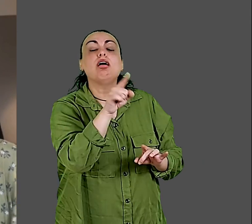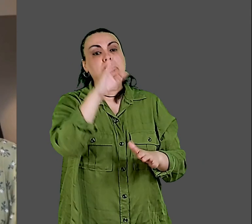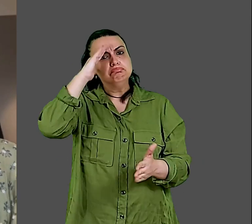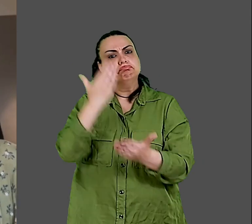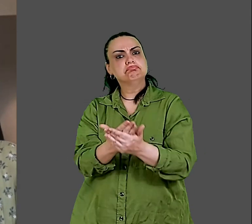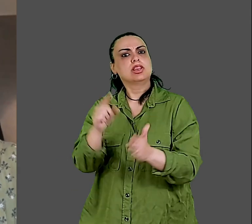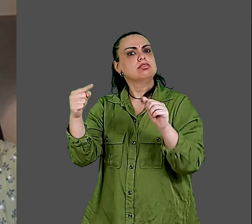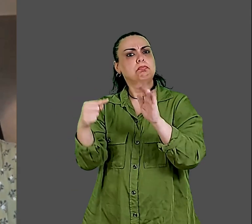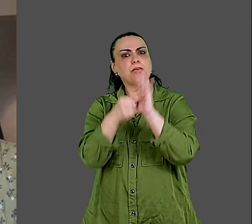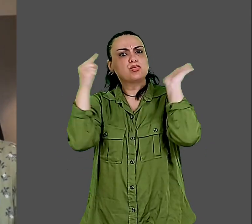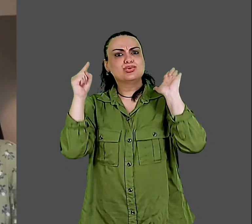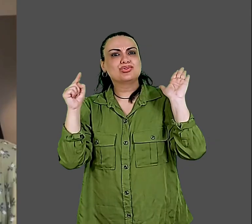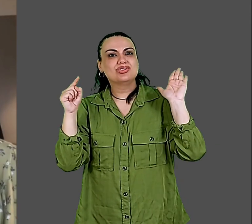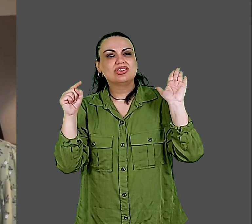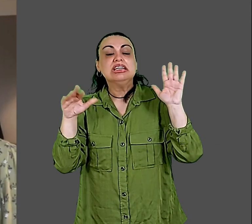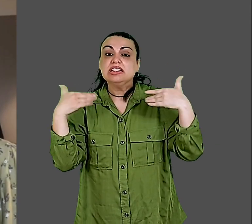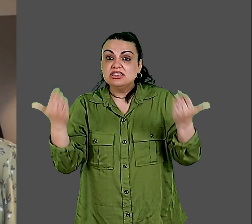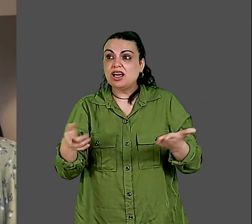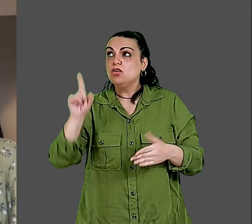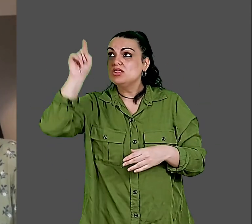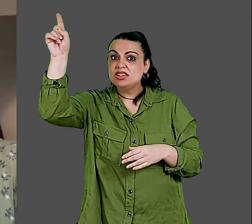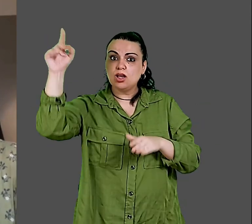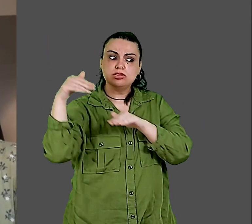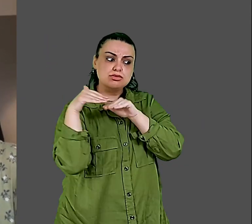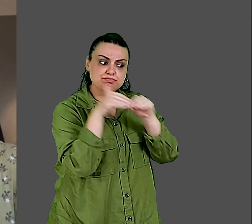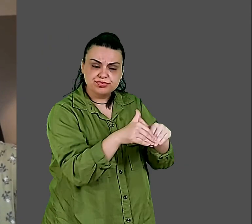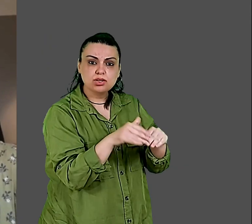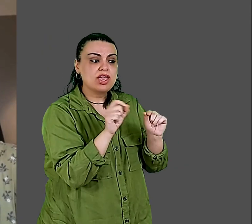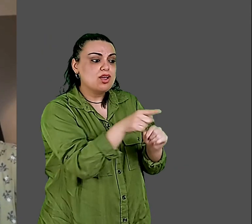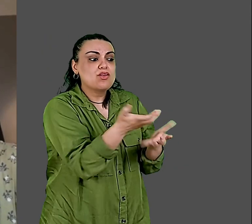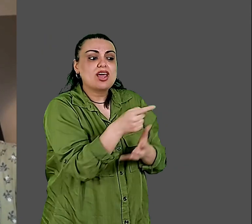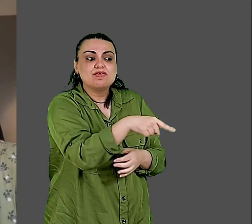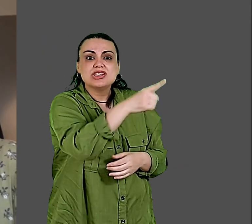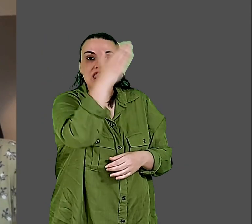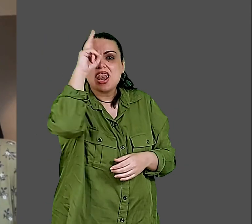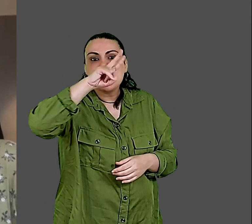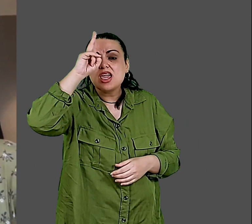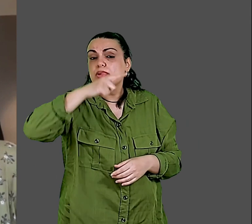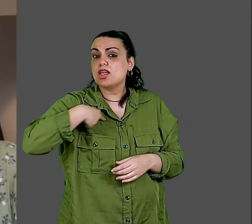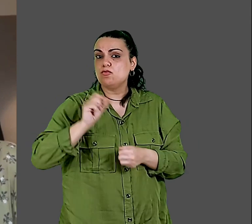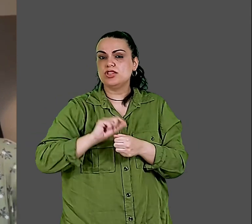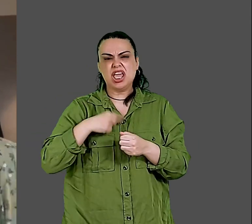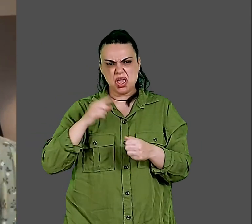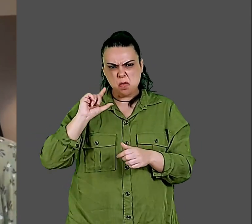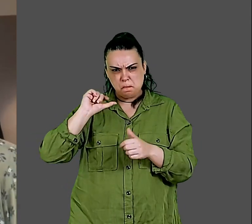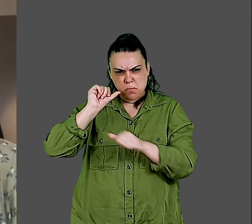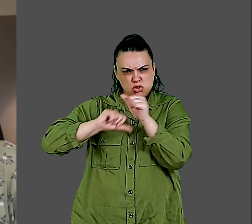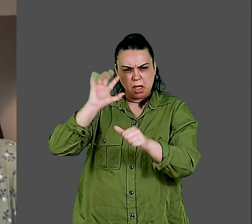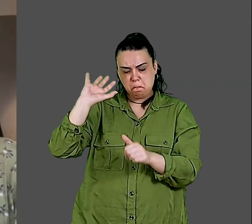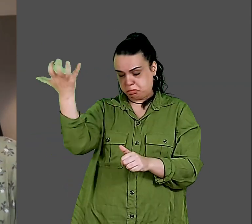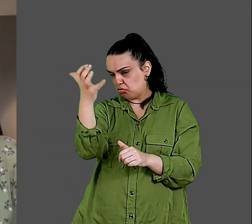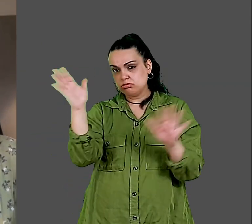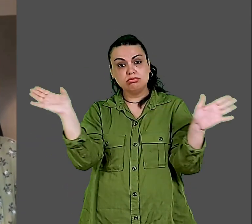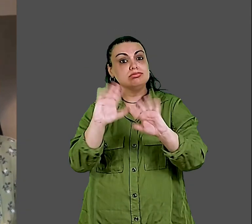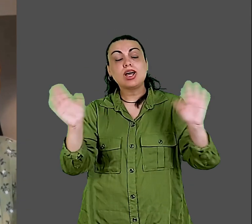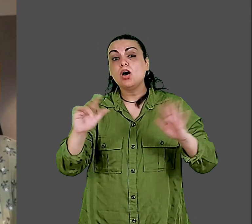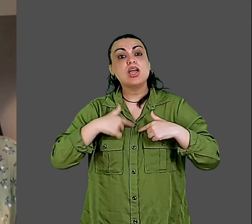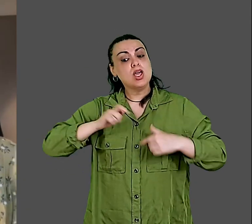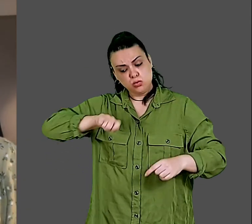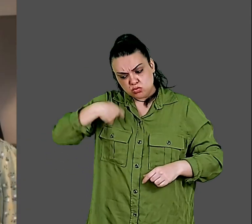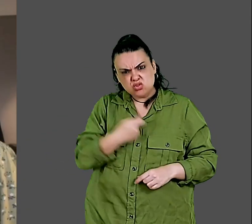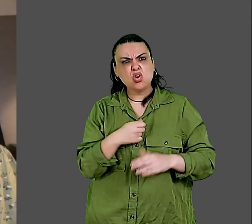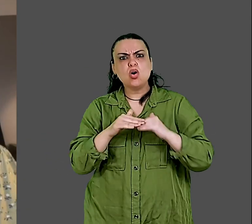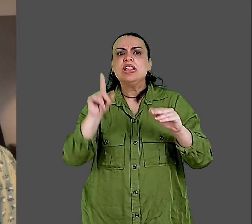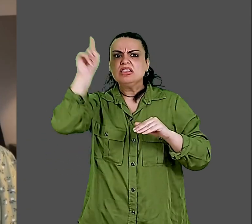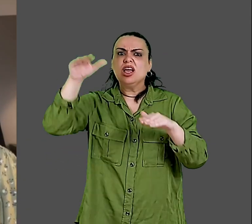Ele está dizendo, eu só quero que você se lembre daquilo que eu já fiz. Porque eu não mudei, eu sou. Deus está dizendo isso para alguém